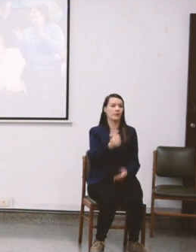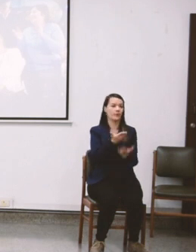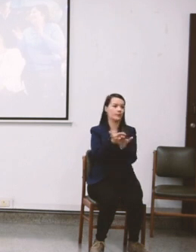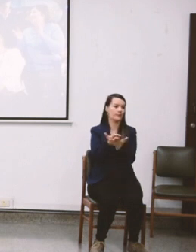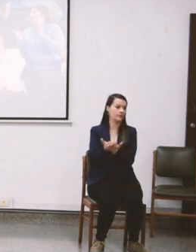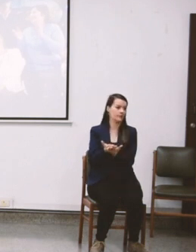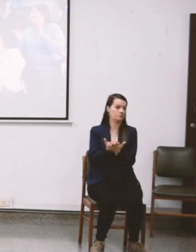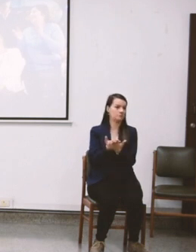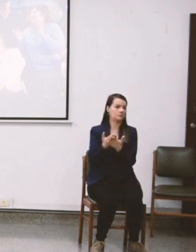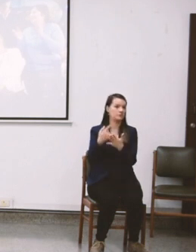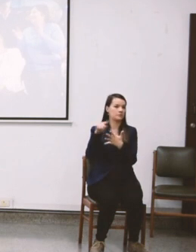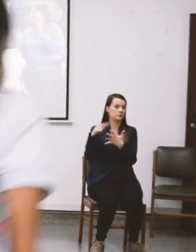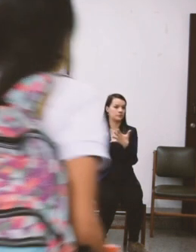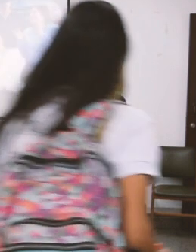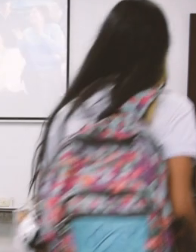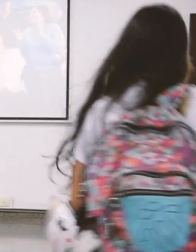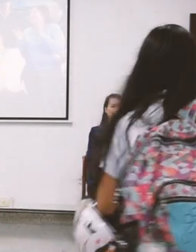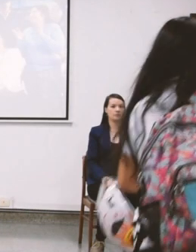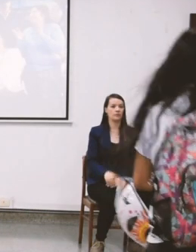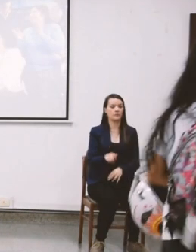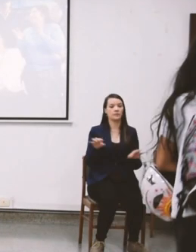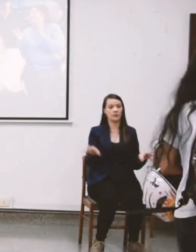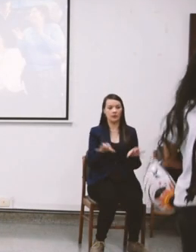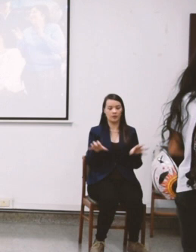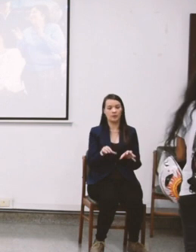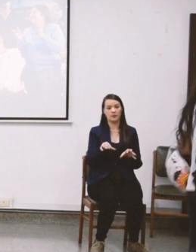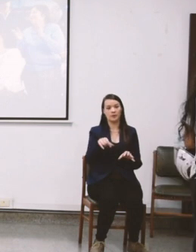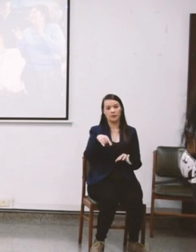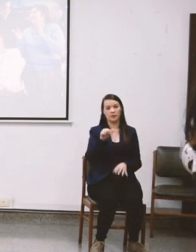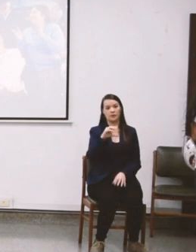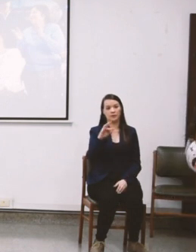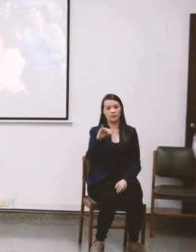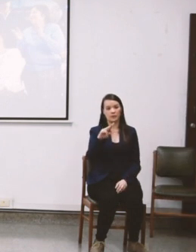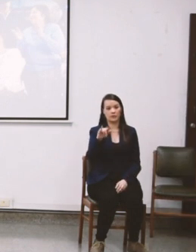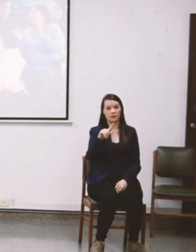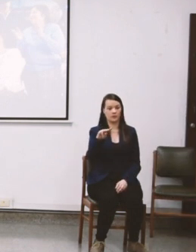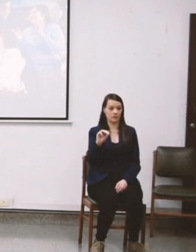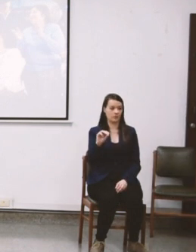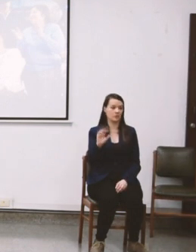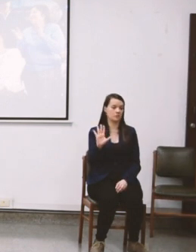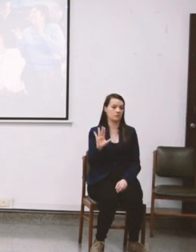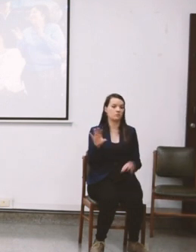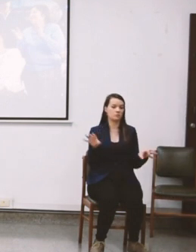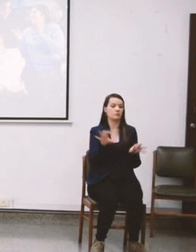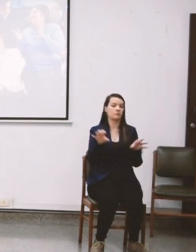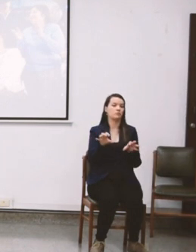propuestas, obviamente. Hay activismo, pero hay otras propuestas también